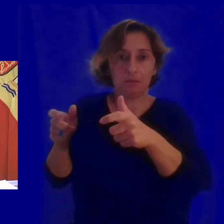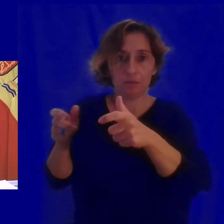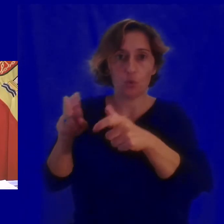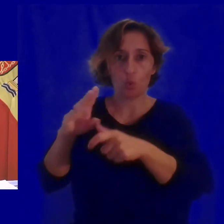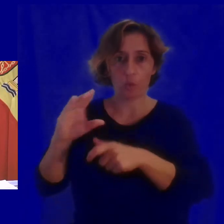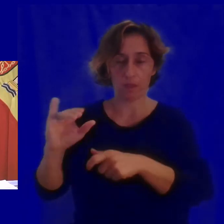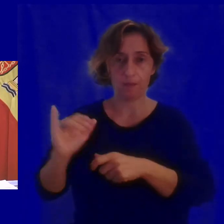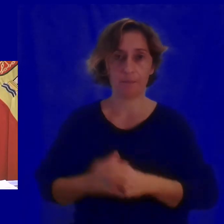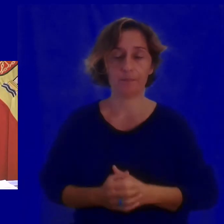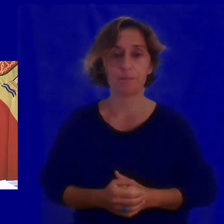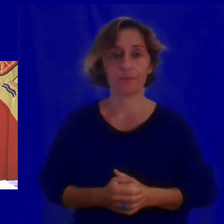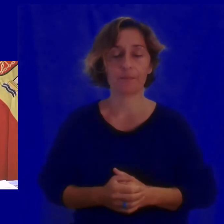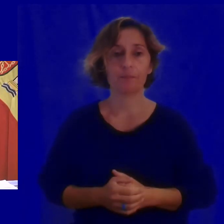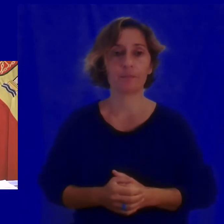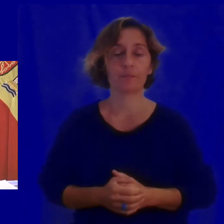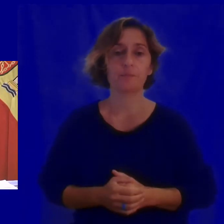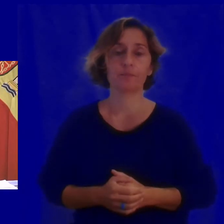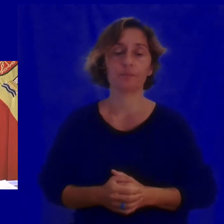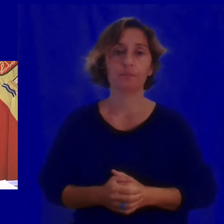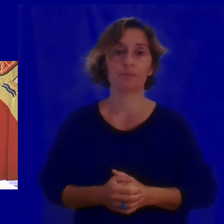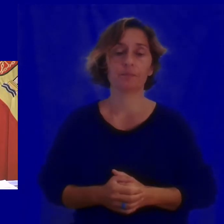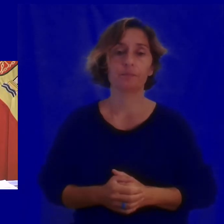UCI.